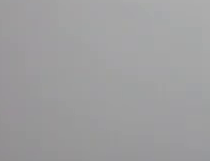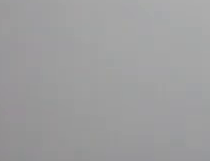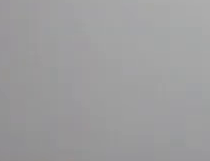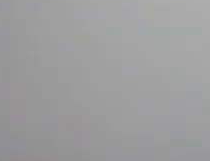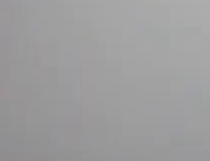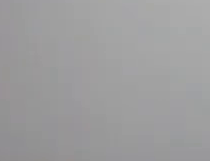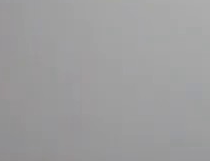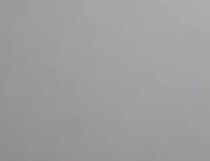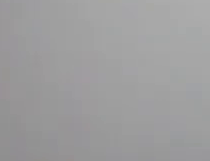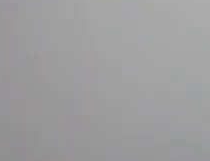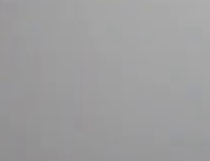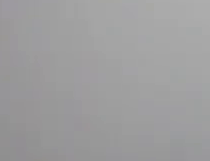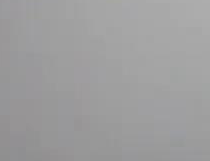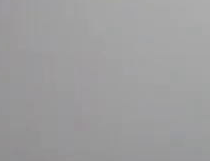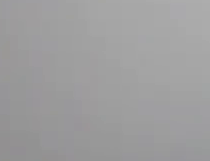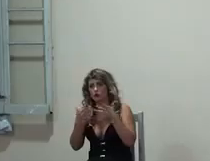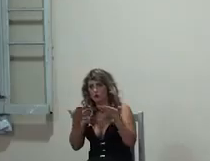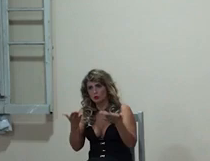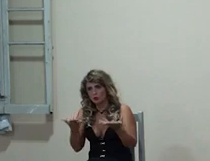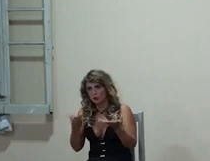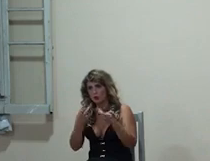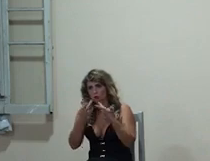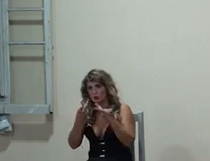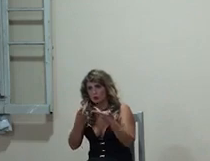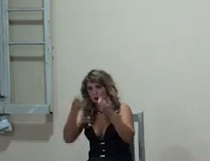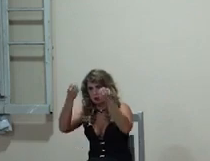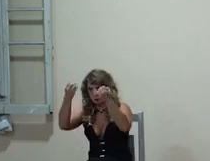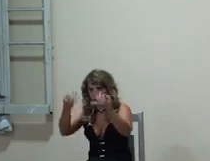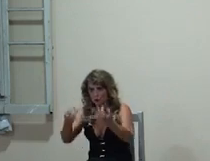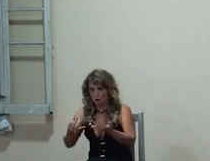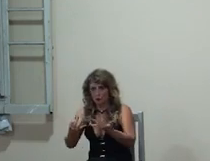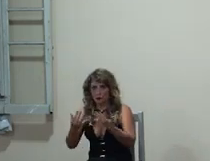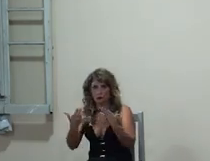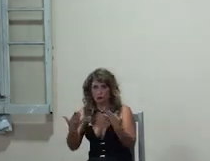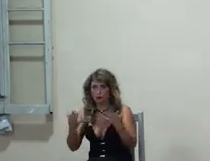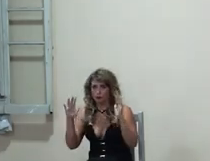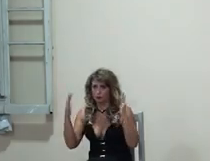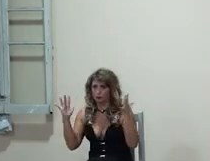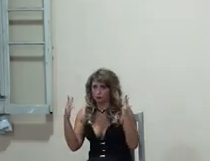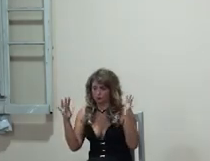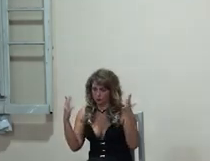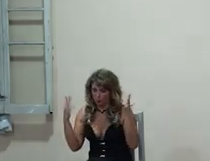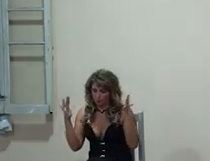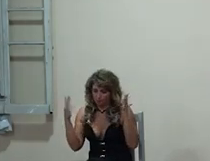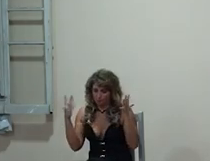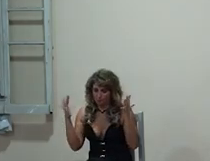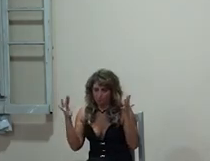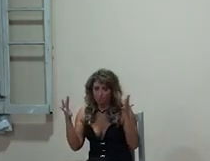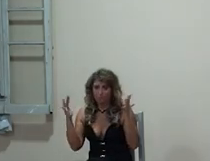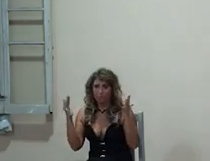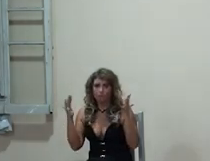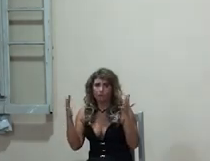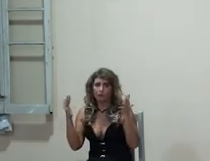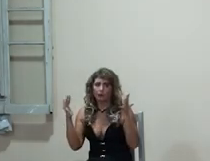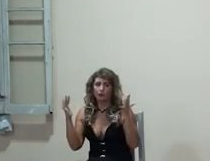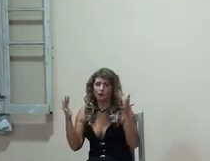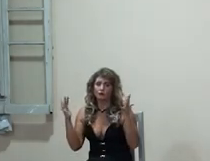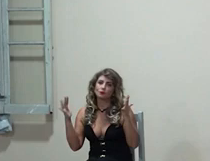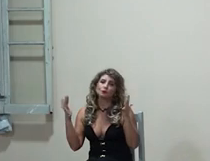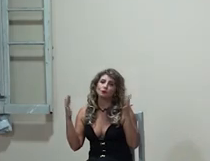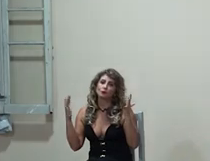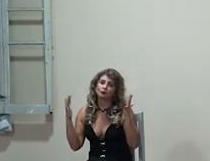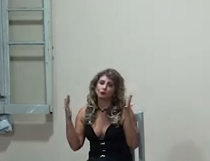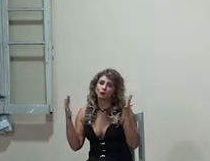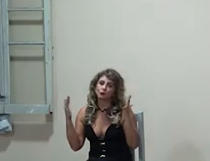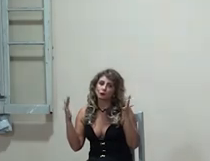mostrar, e é isso que eu gostaria de trazer para vocês. Muito, muito importante, muito importante.